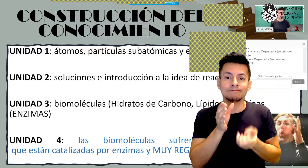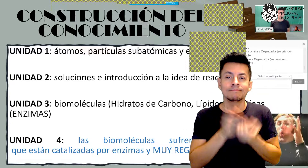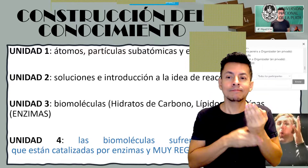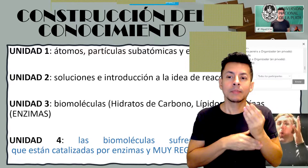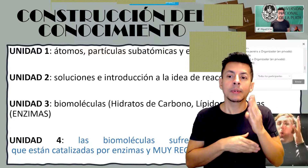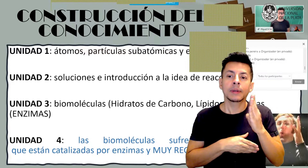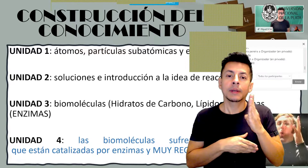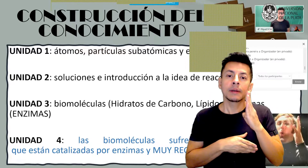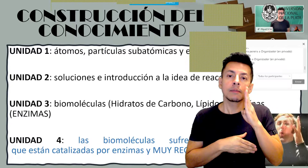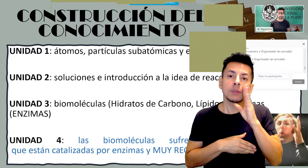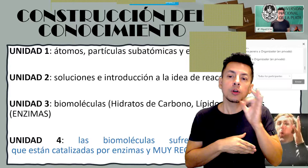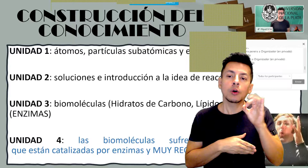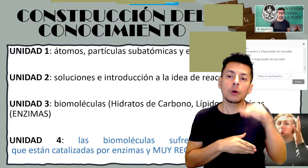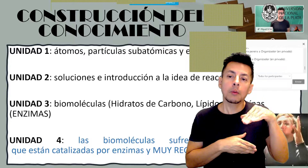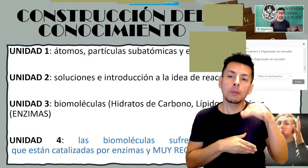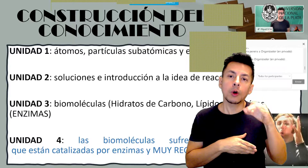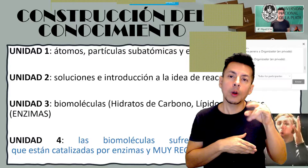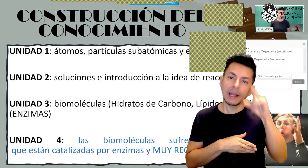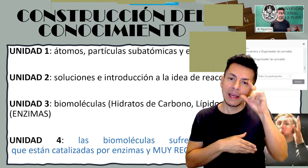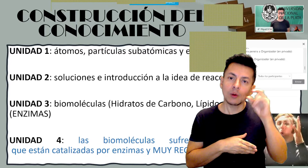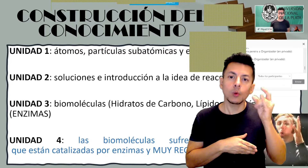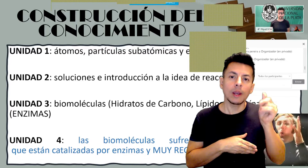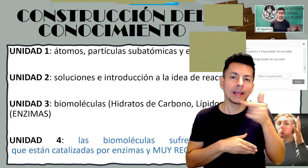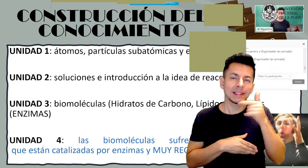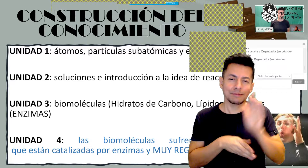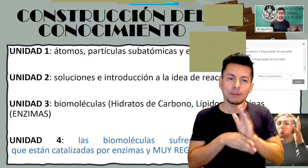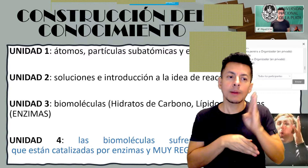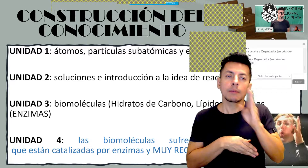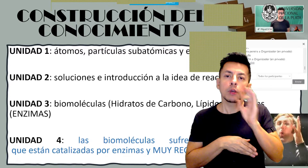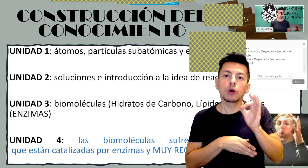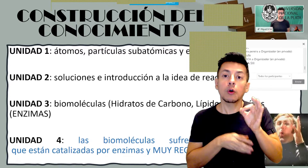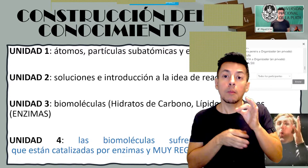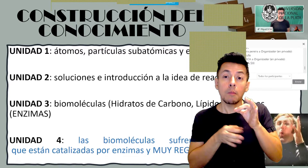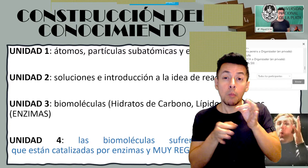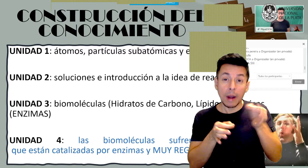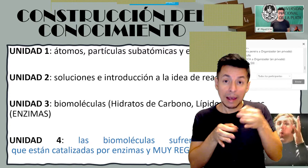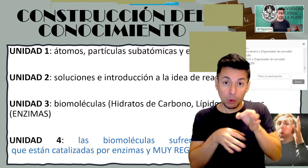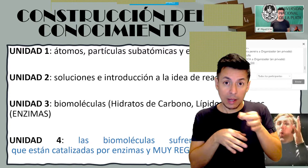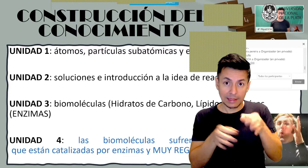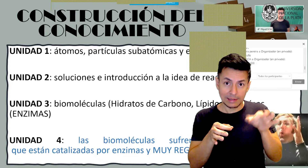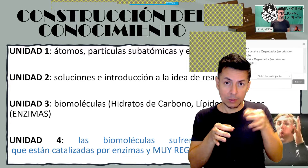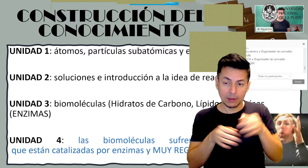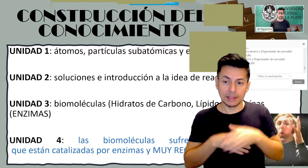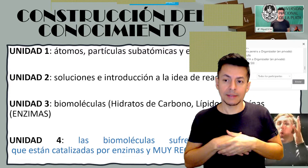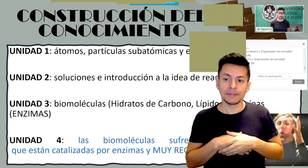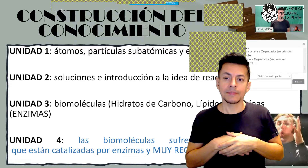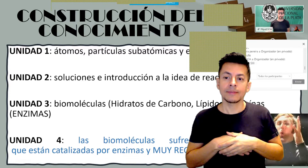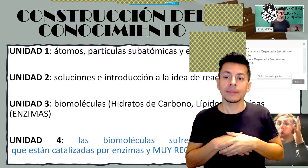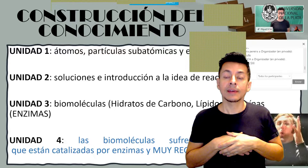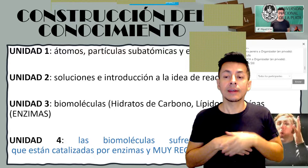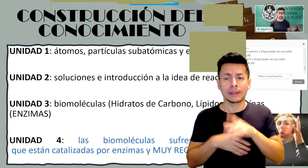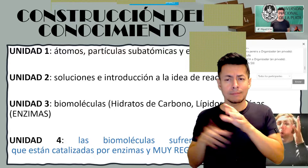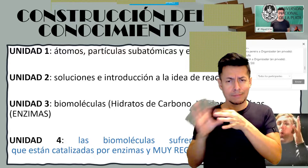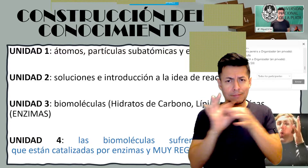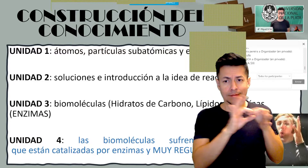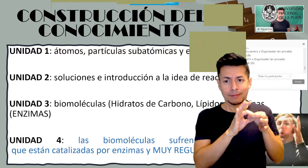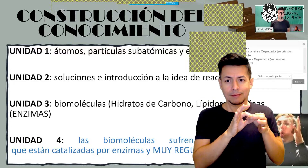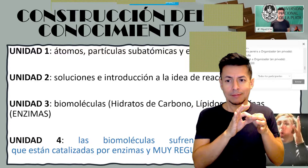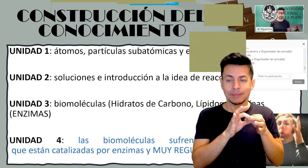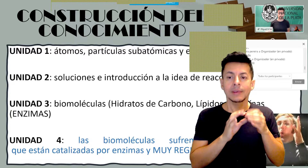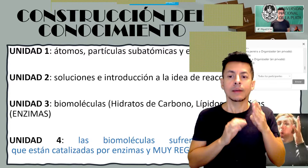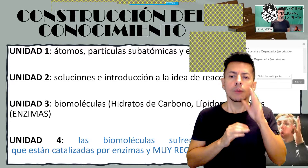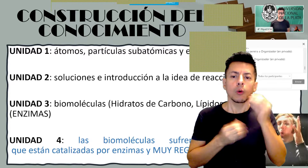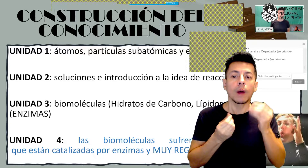cada unidad fuimos incorporando ideas de la unidad anterior. Bien, estas biomoléculas que vimos son los hidratos de carbono,